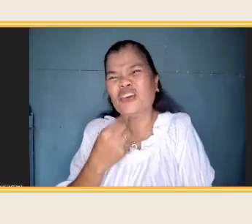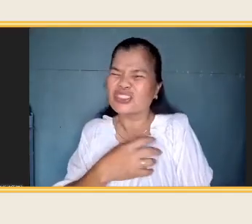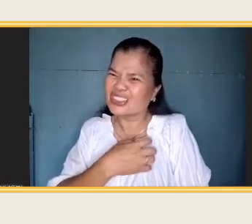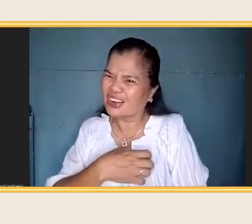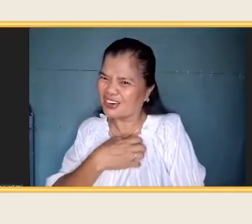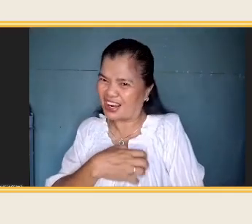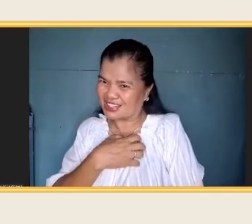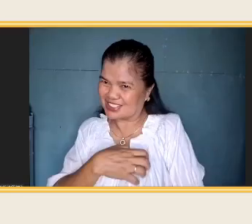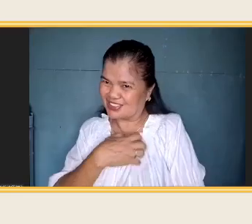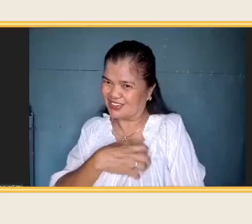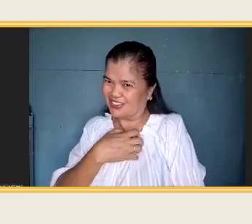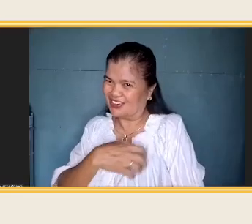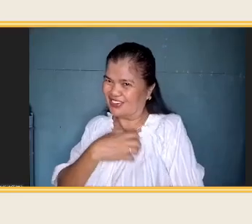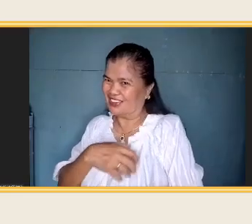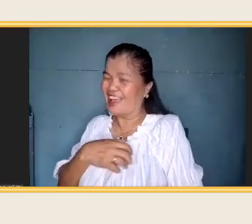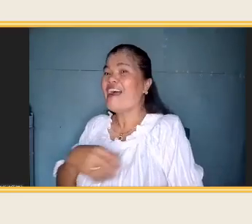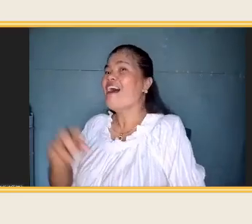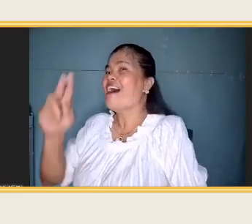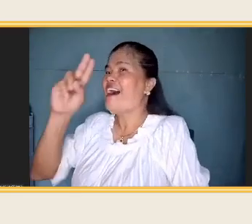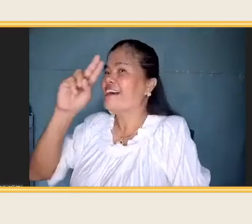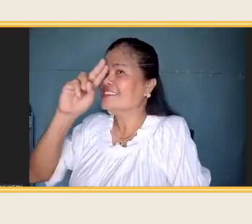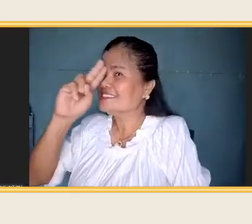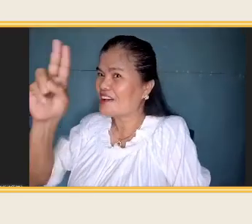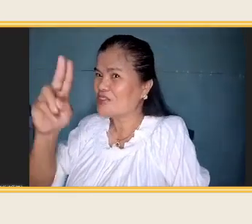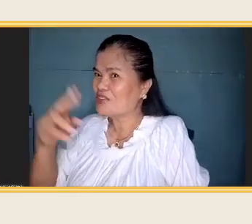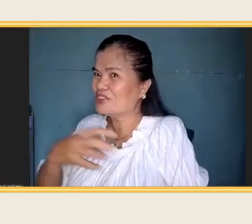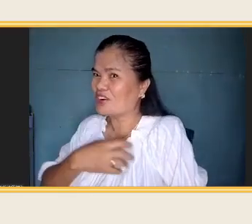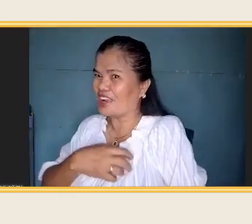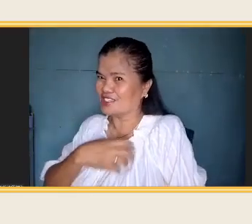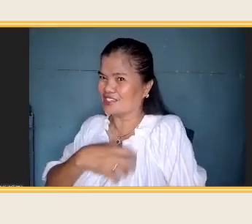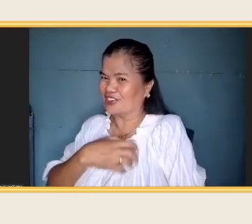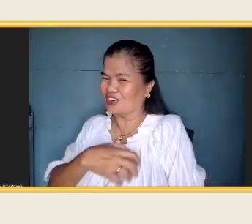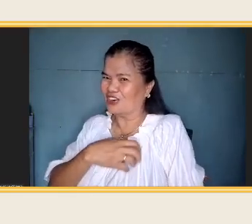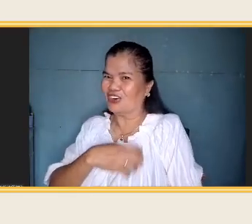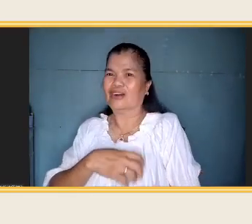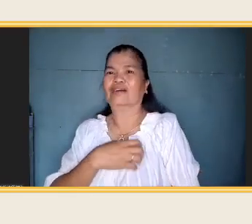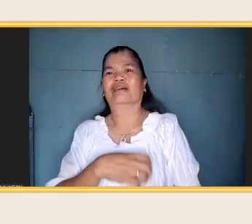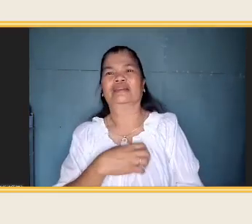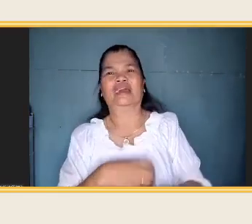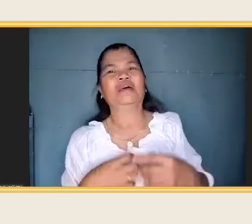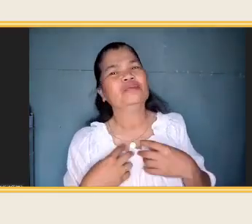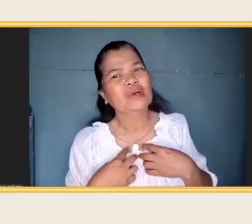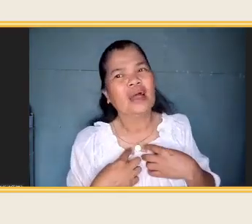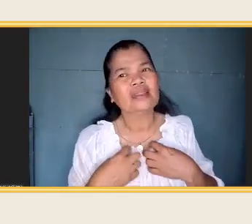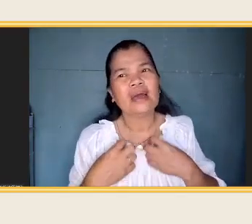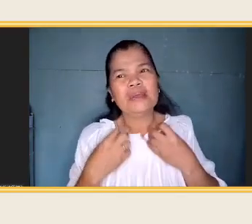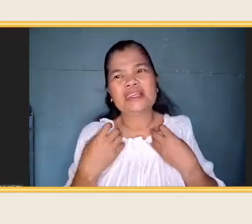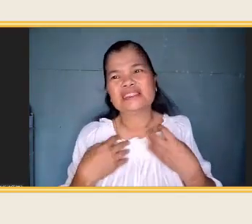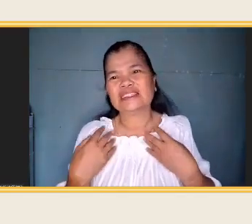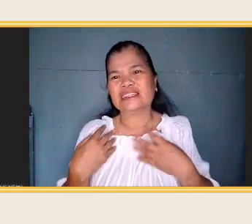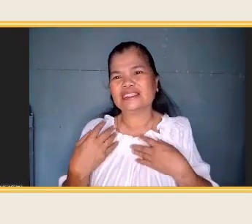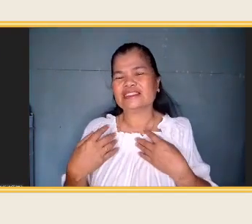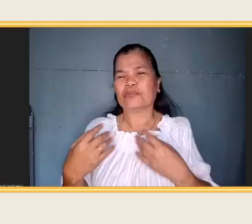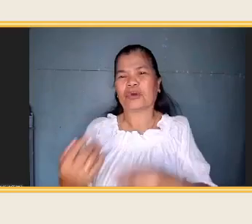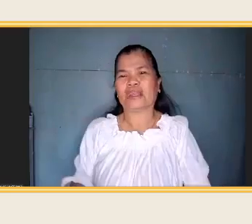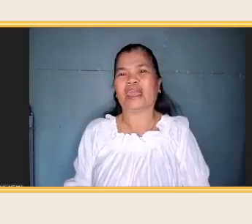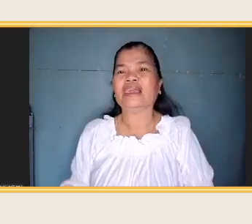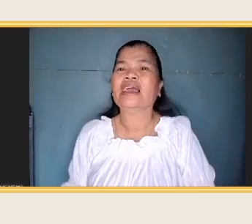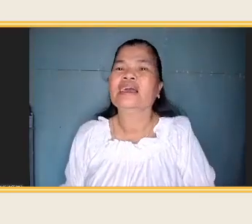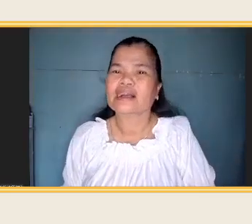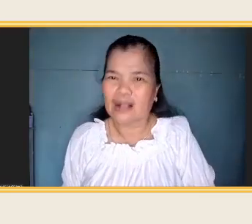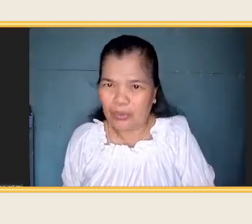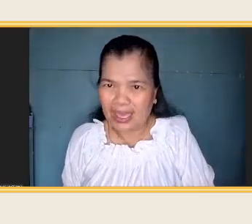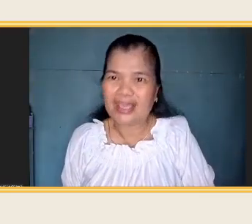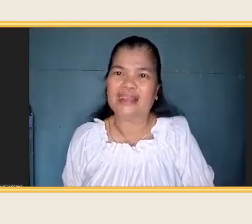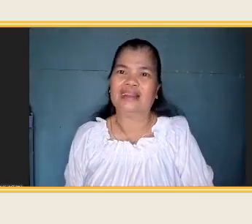Ang cute ng crush ko. Handsome yung crush ko. Okay? Ang dami ng sentences na